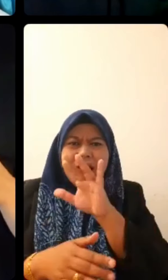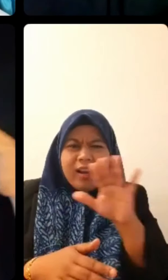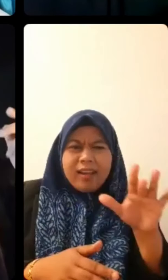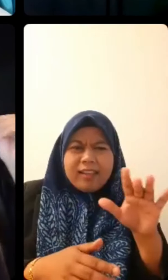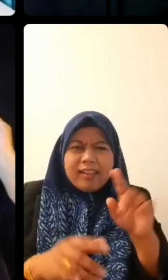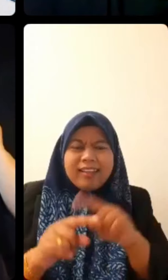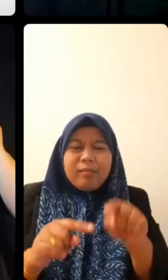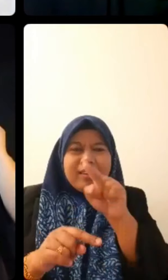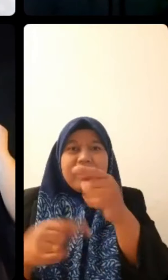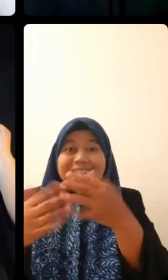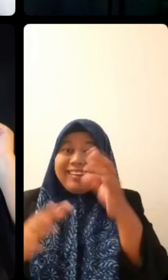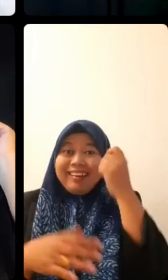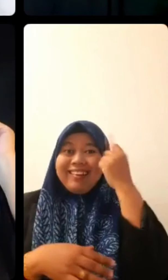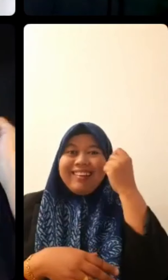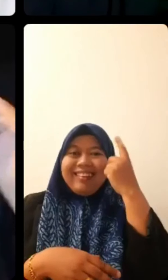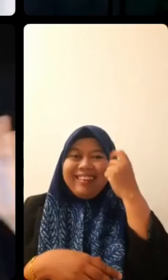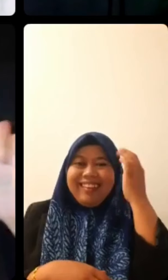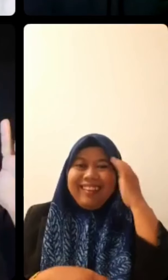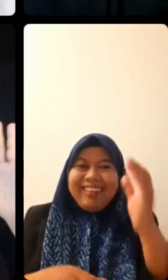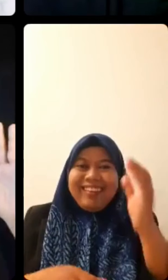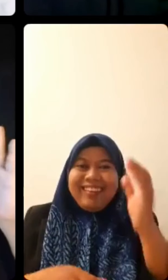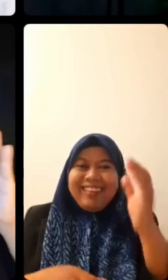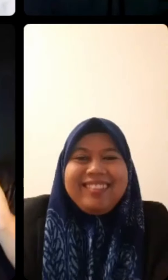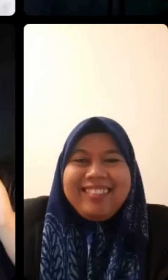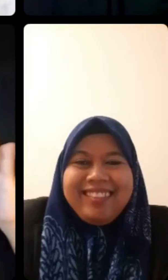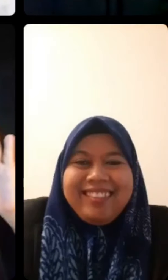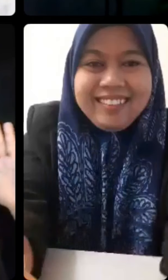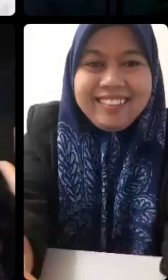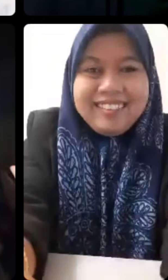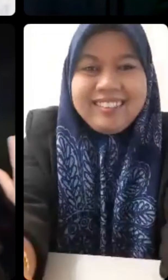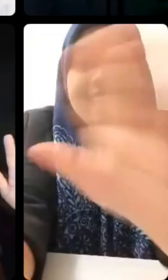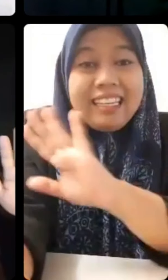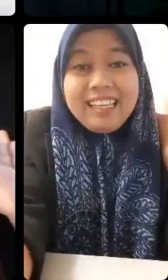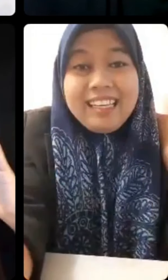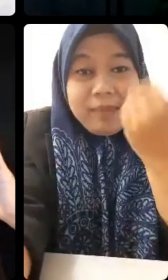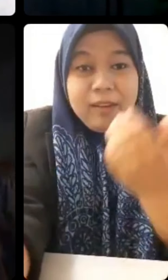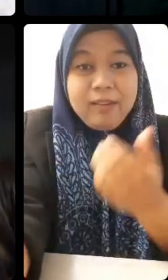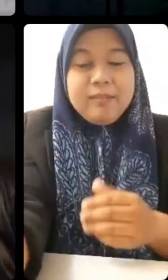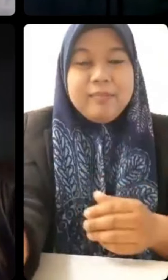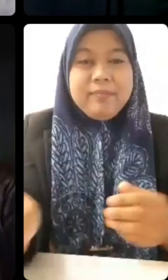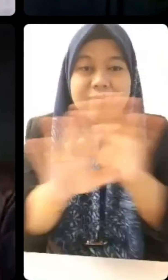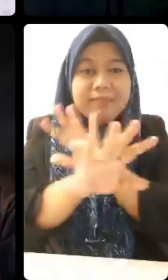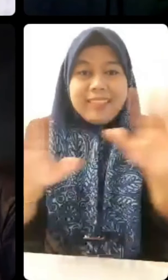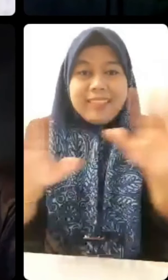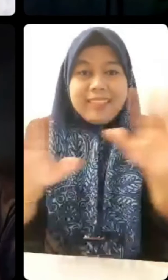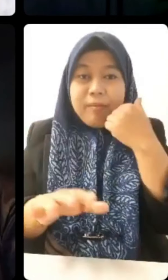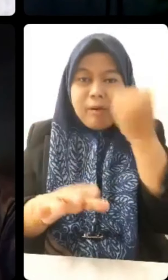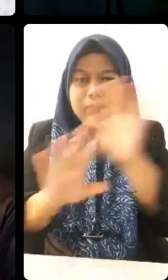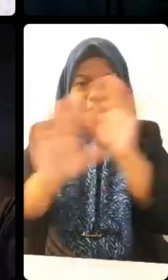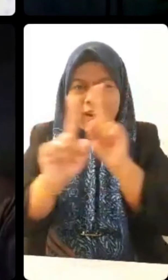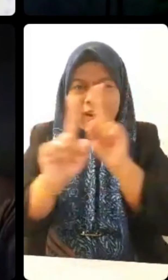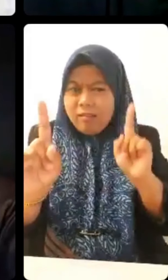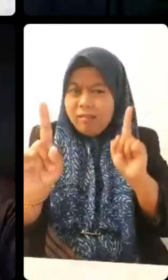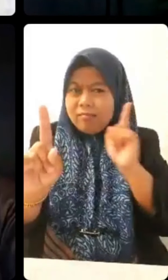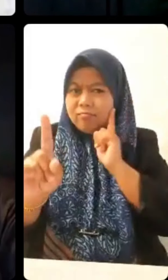Nama. Biasa macam tu. Jangan malu. Kita jangan menghindar mereka. Jangan menjauhi mereka. Mereka